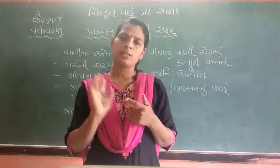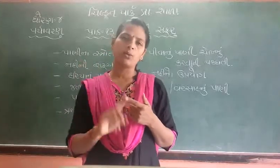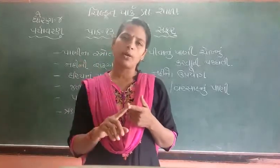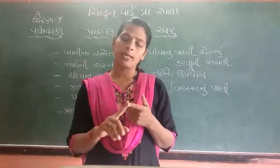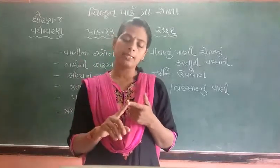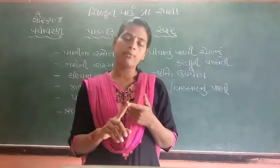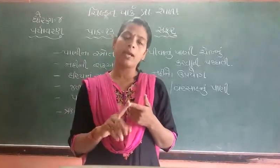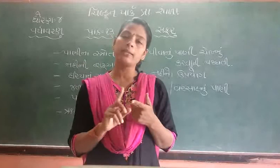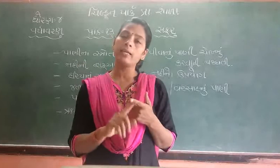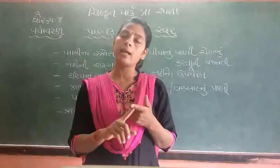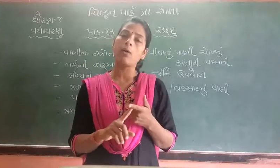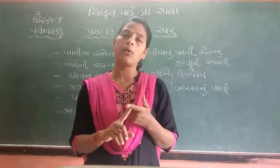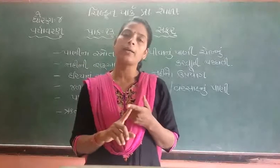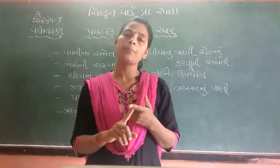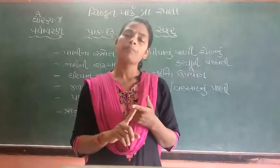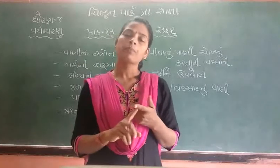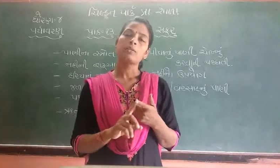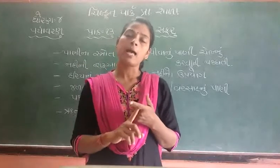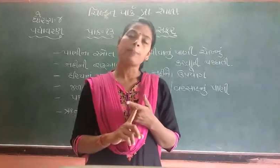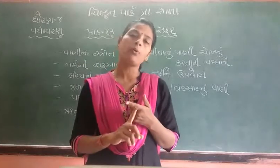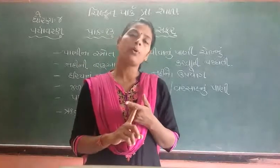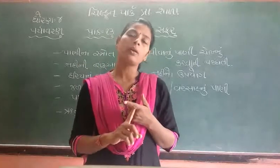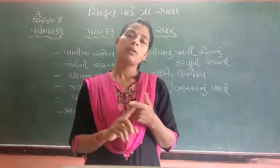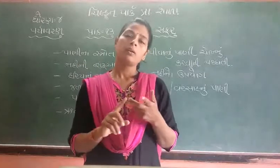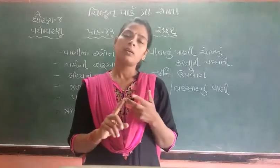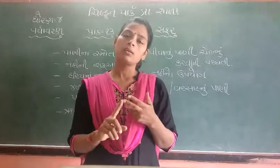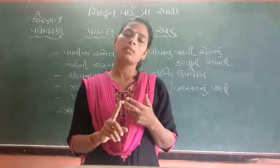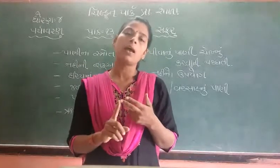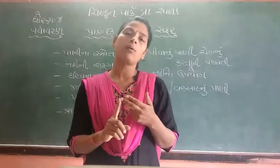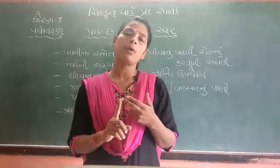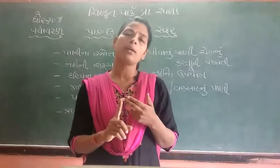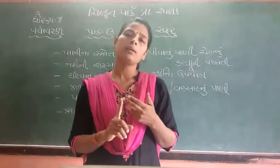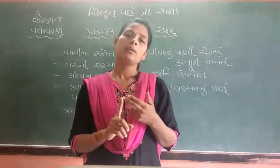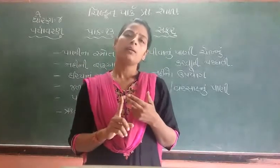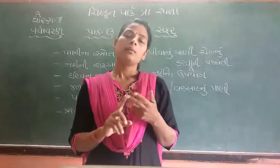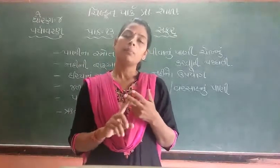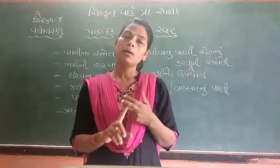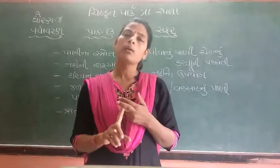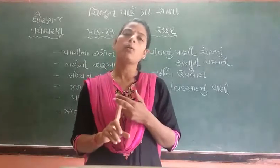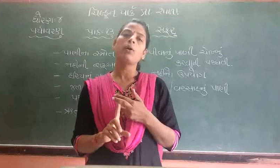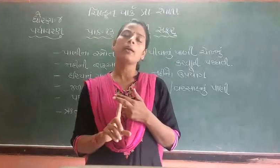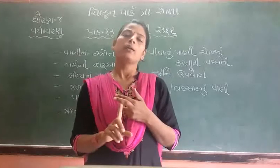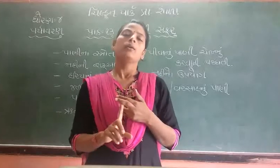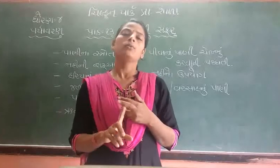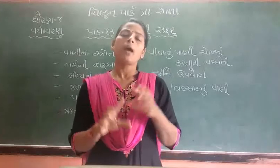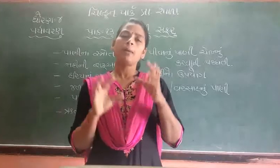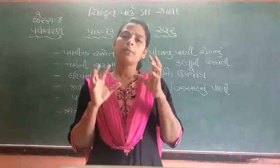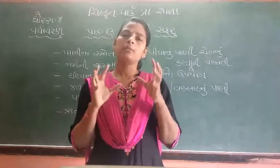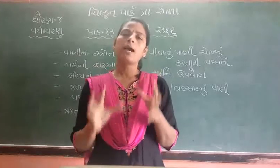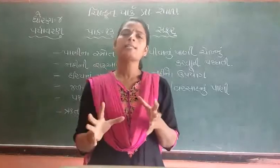હોય, એ સિવાય દેડકા હોય, સાપ હોય, કરચલા હોય, મગર હોય, તો આ બધા જ